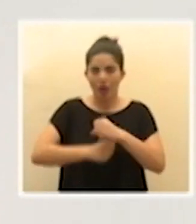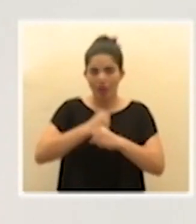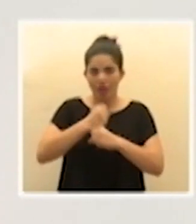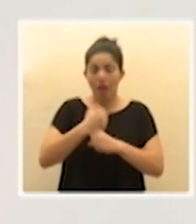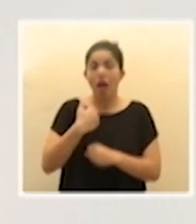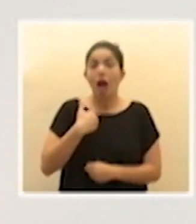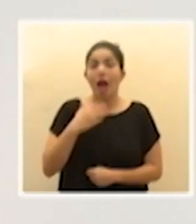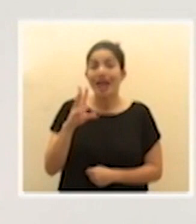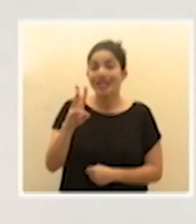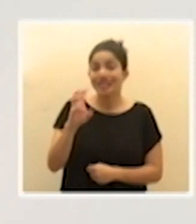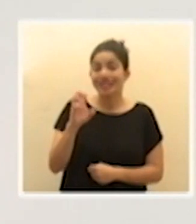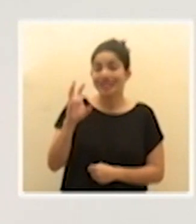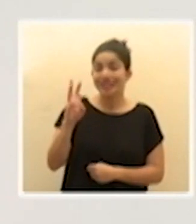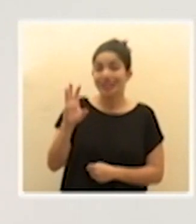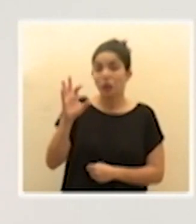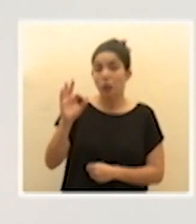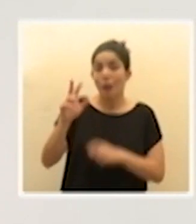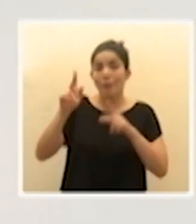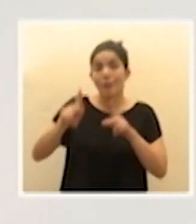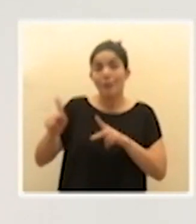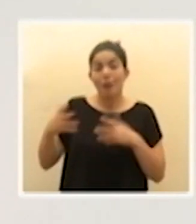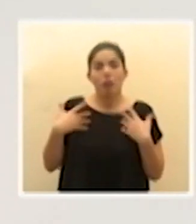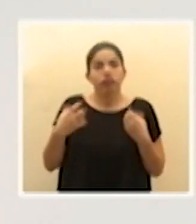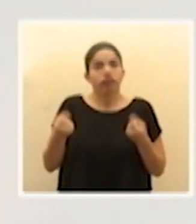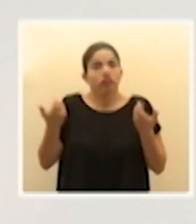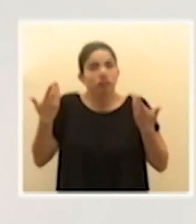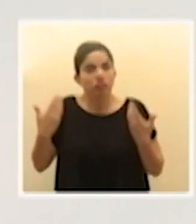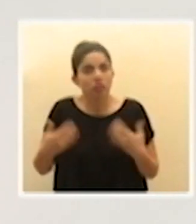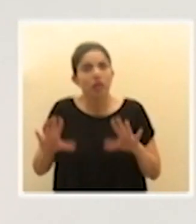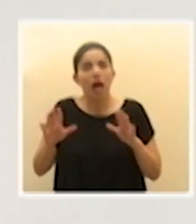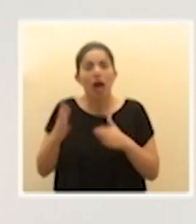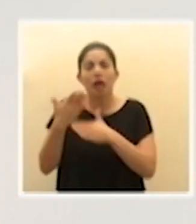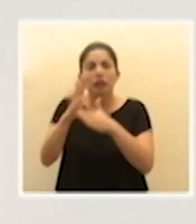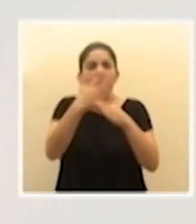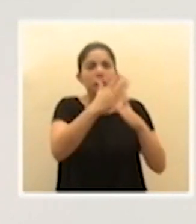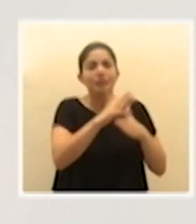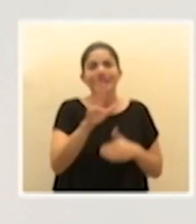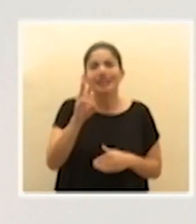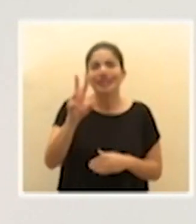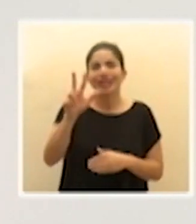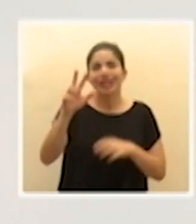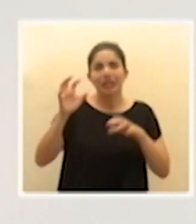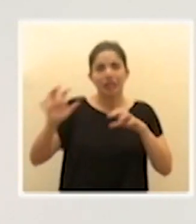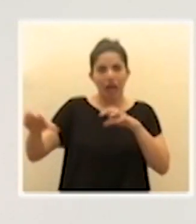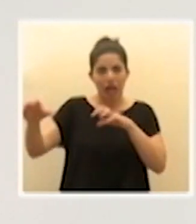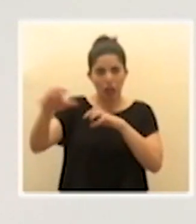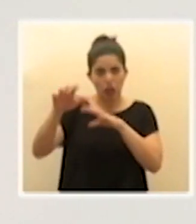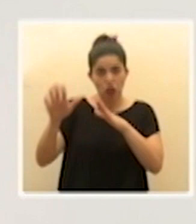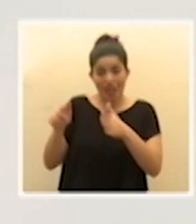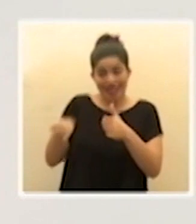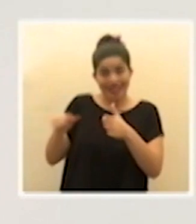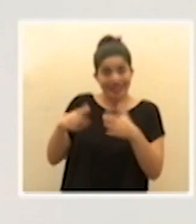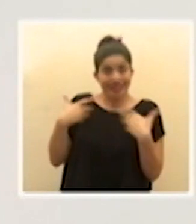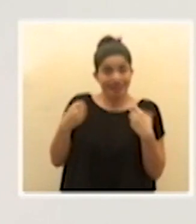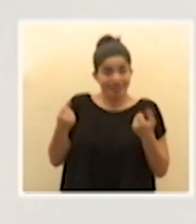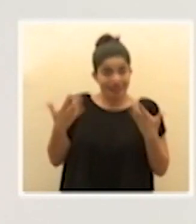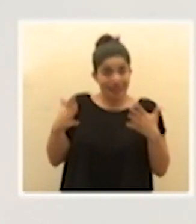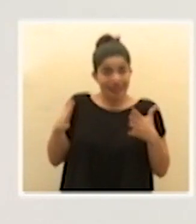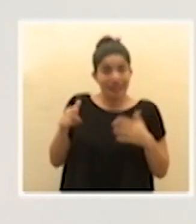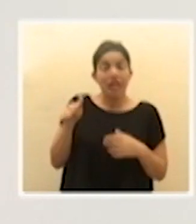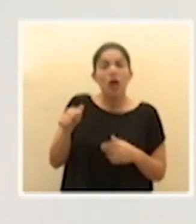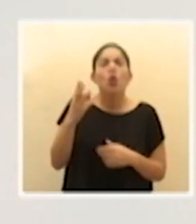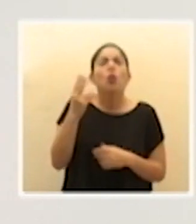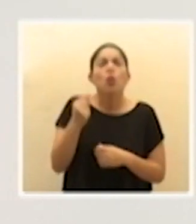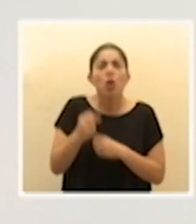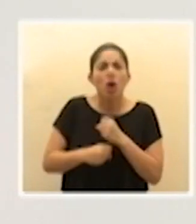registran 669 personas que ya se han recuperado, están distribuidos en 63 cantones. Esos casos recuperados van desde